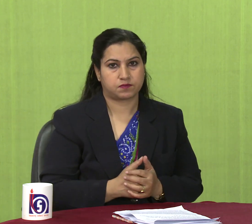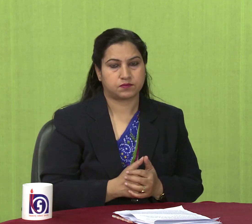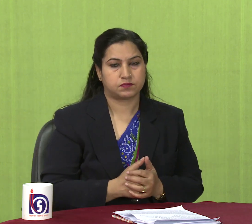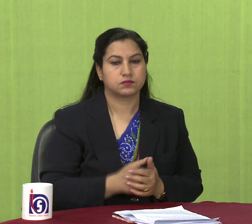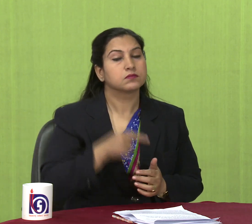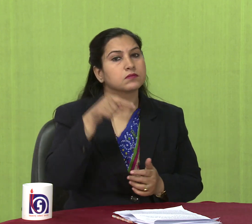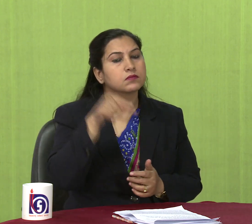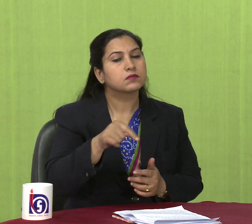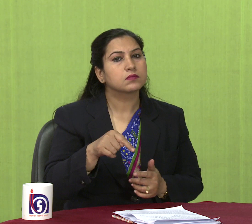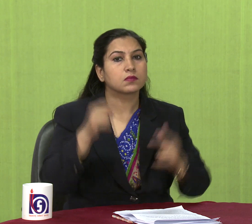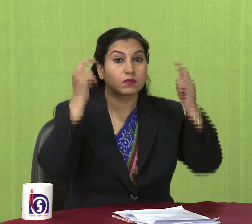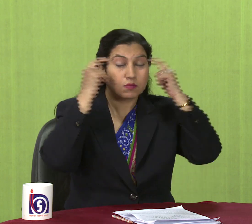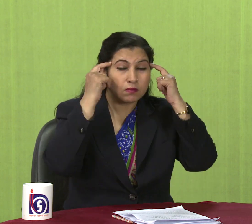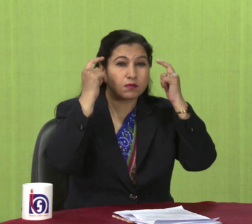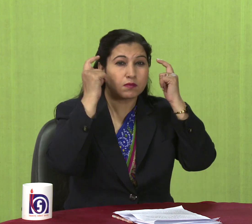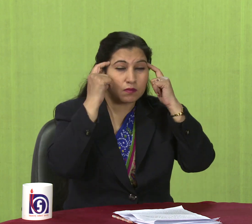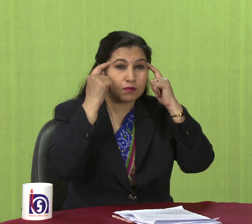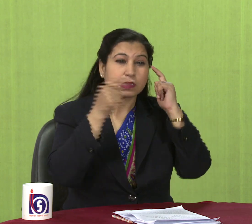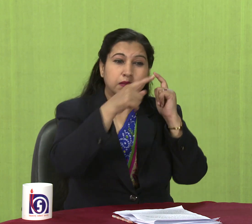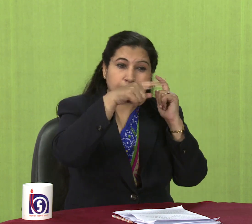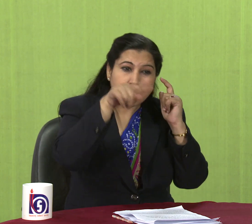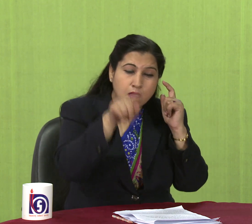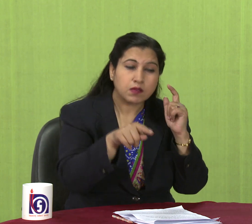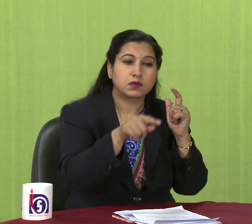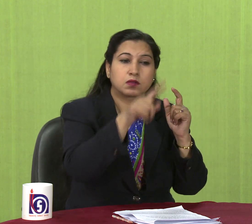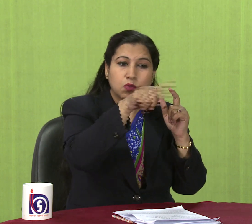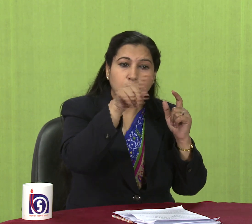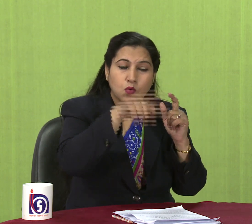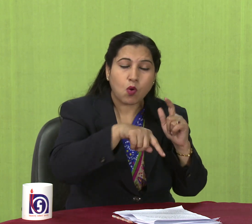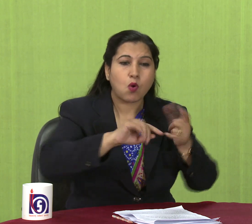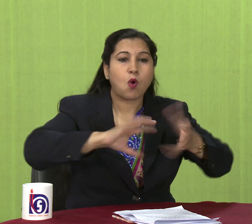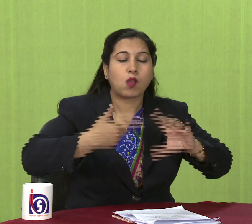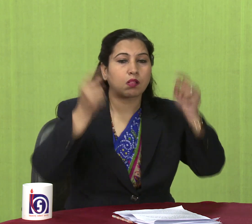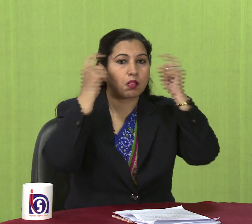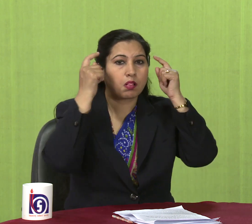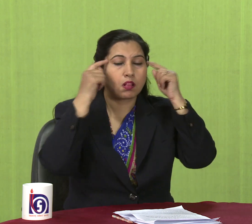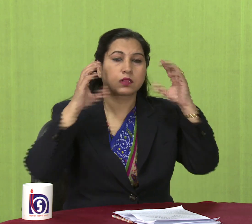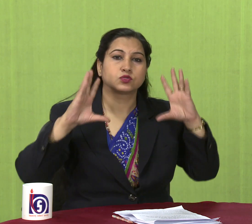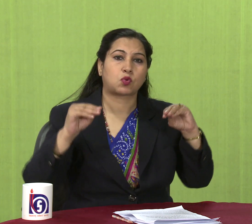और उसकी सोचने विचारने की शक्ति खत्म हो जाती है।